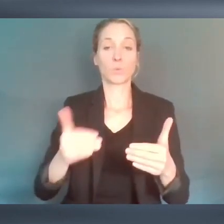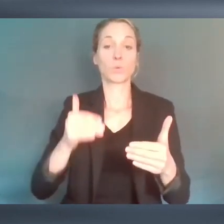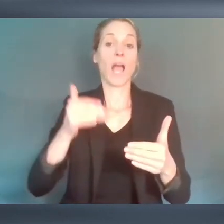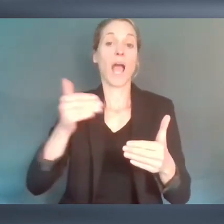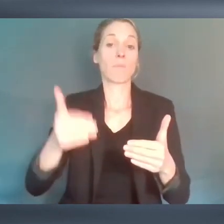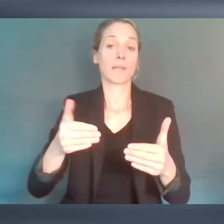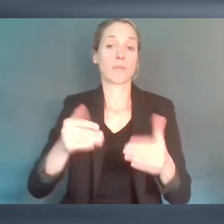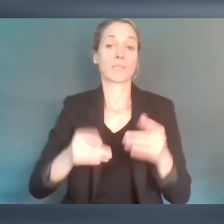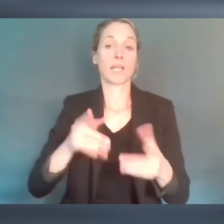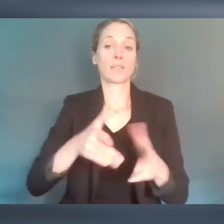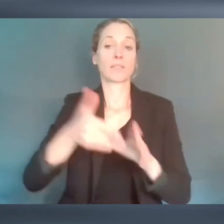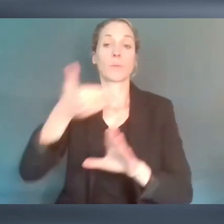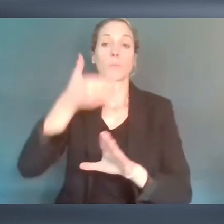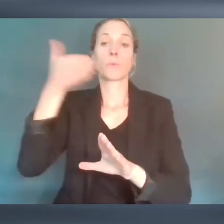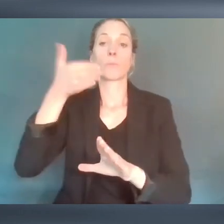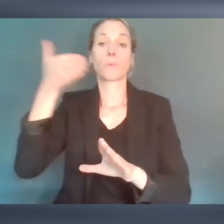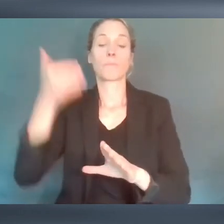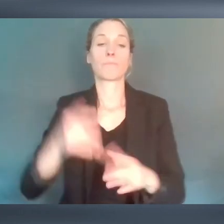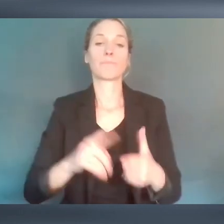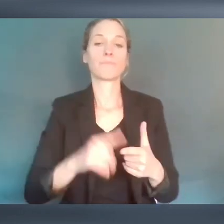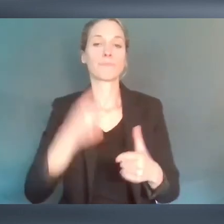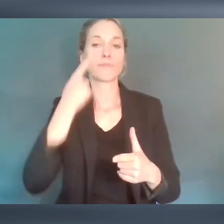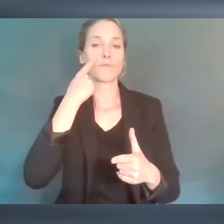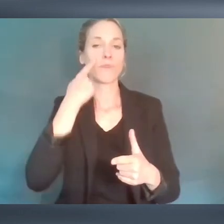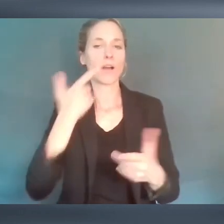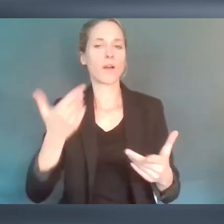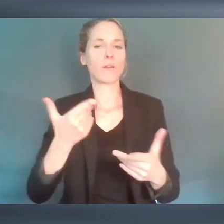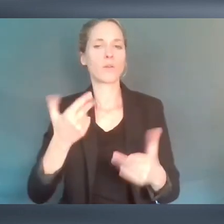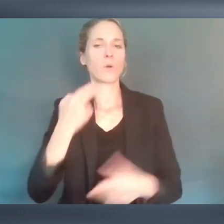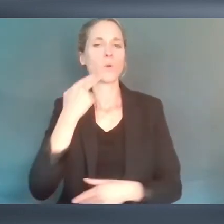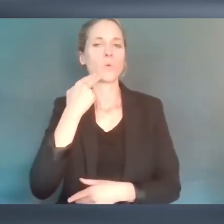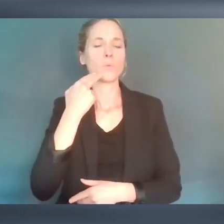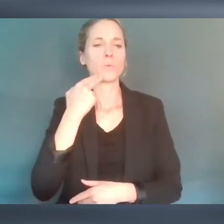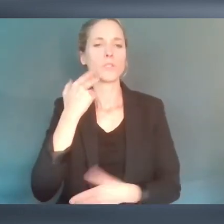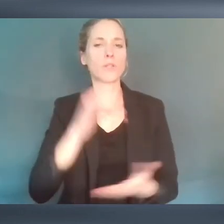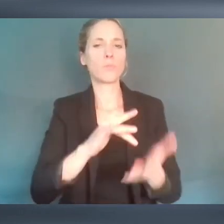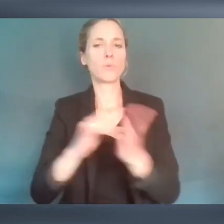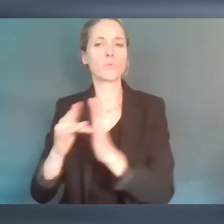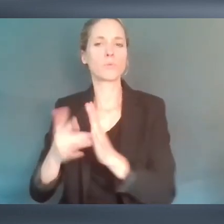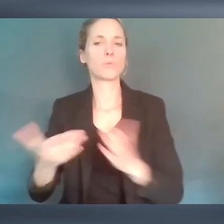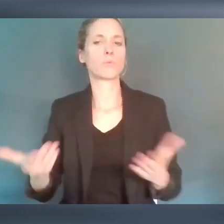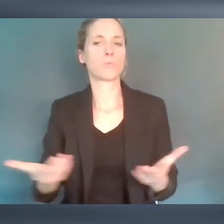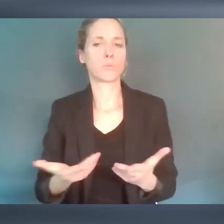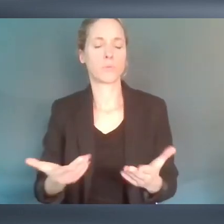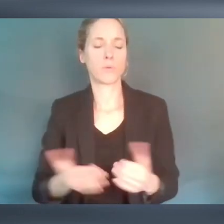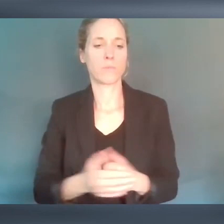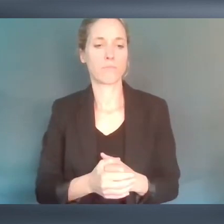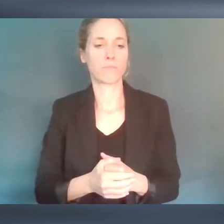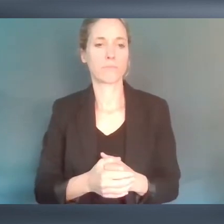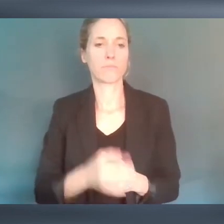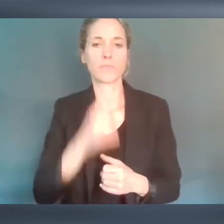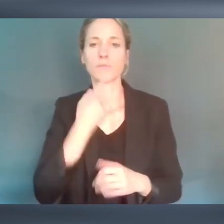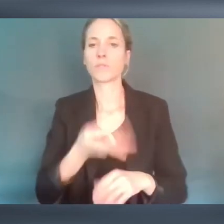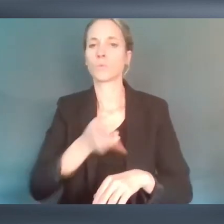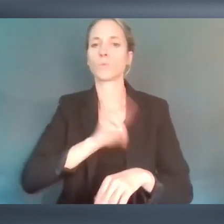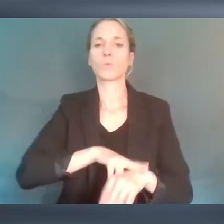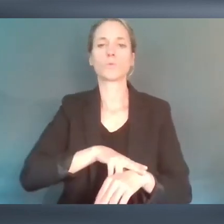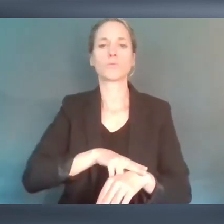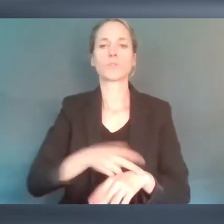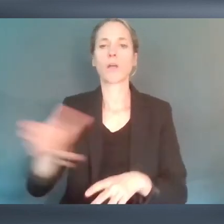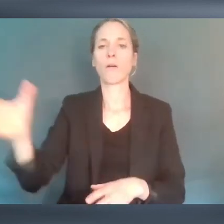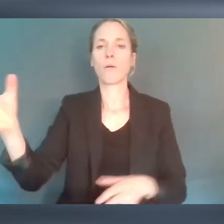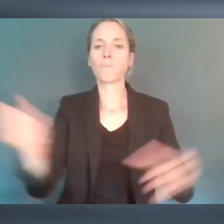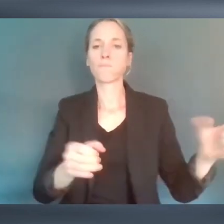utile pour tout le monde. C'est pas introduire des personnes diverses avec